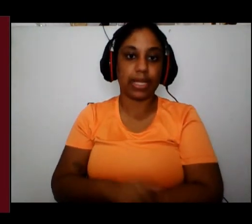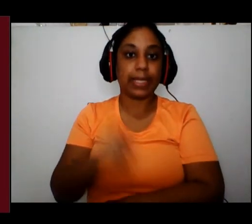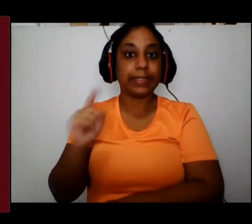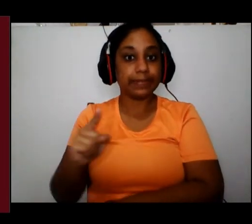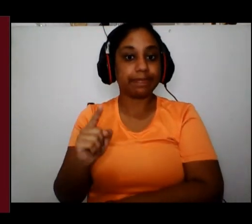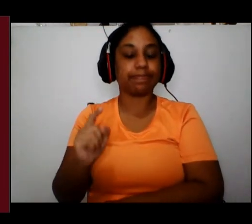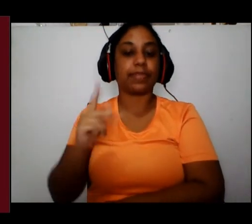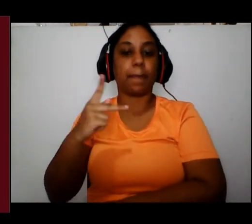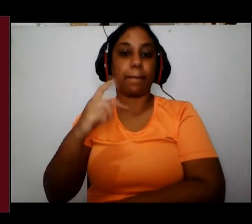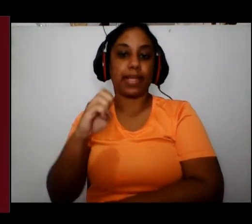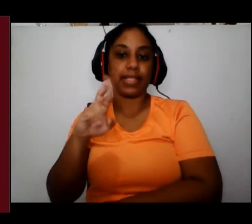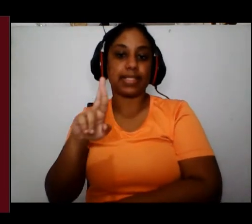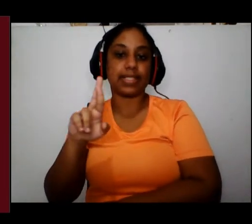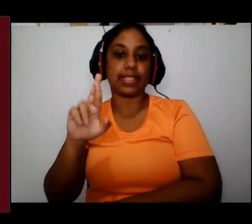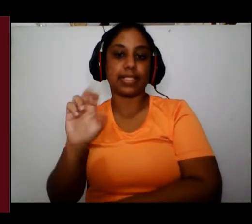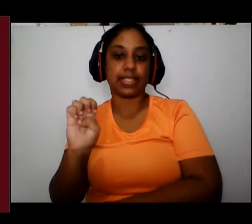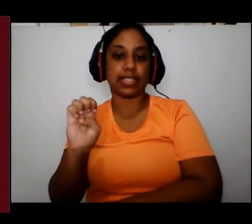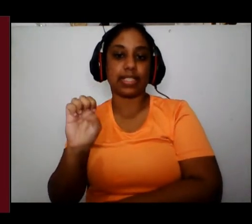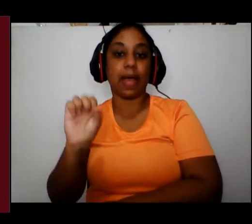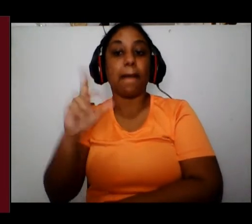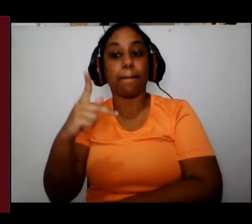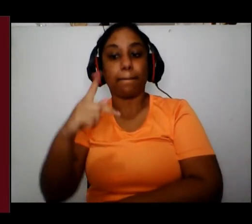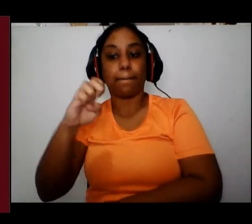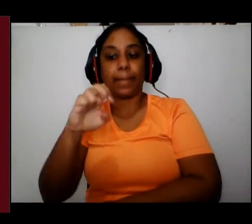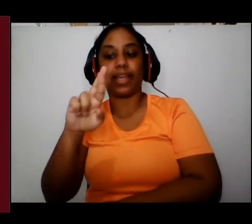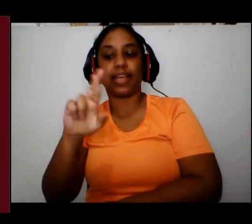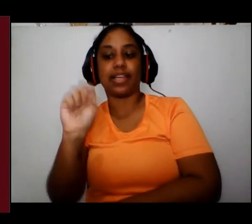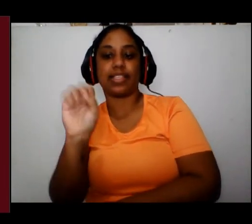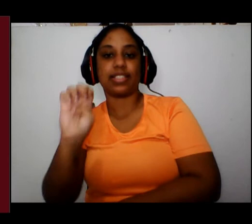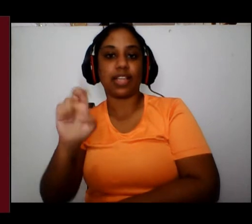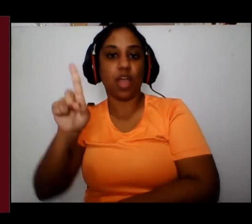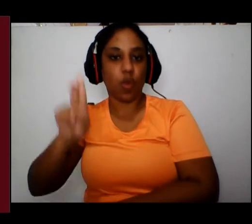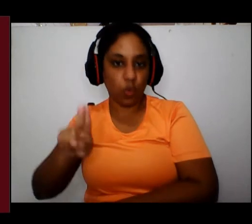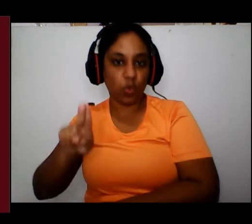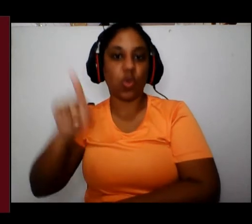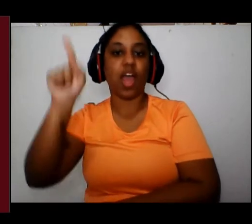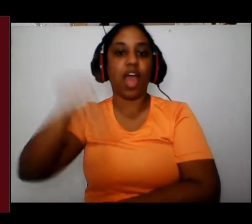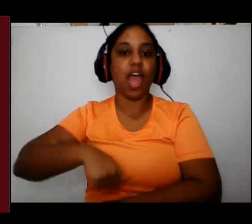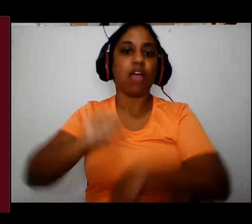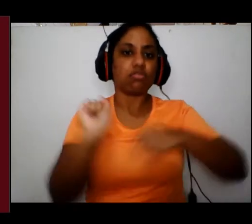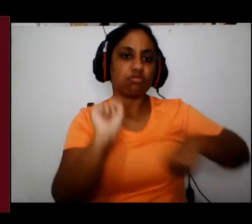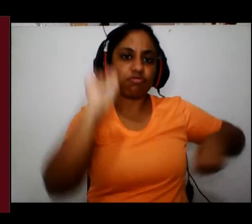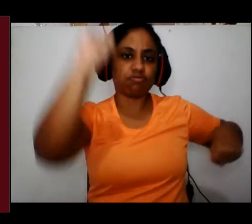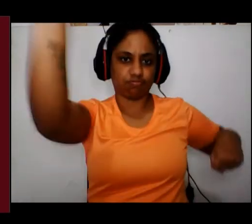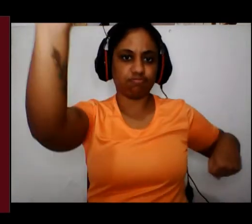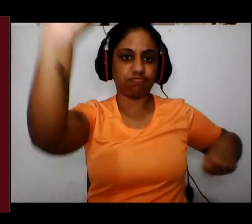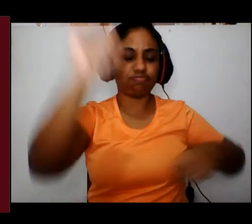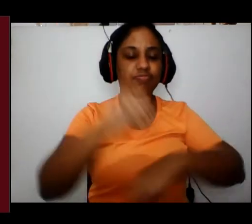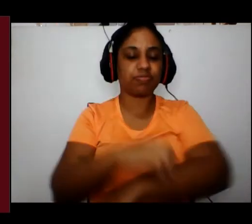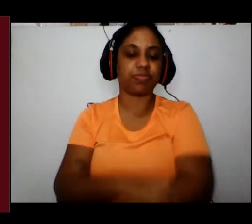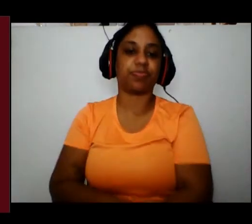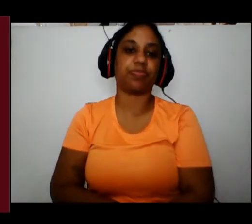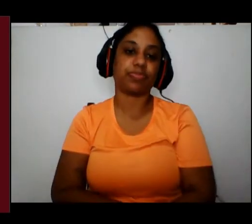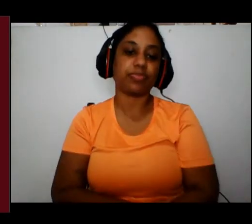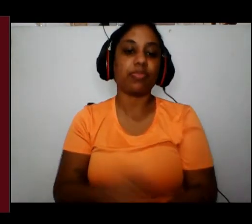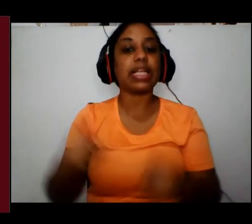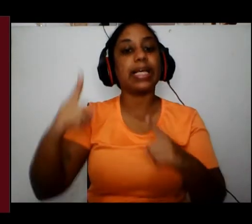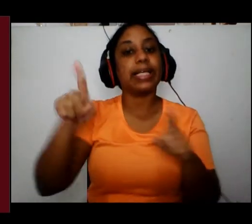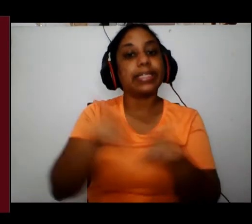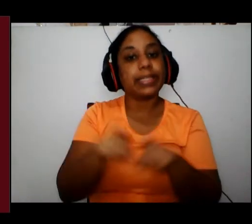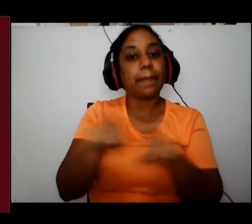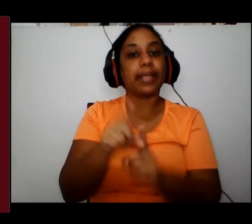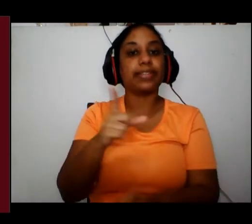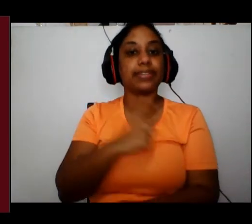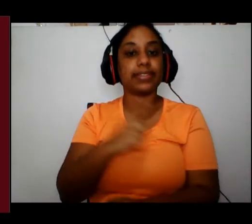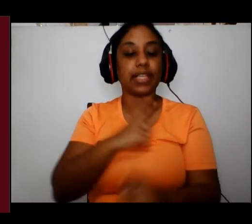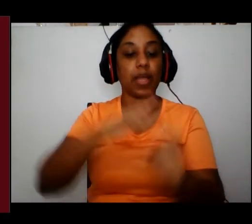é um mito de salvadores e heróis. No caso, o herói é Perseu. E temos também o mito fundador ou